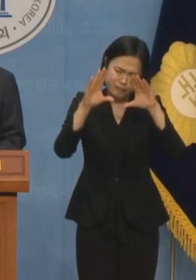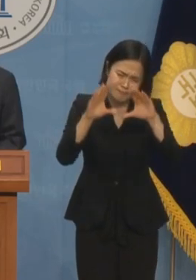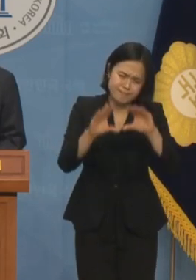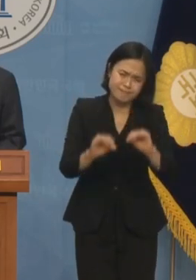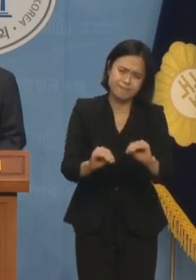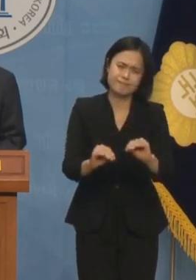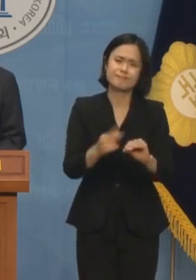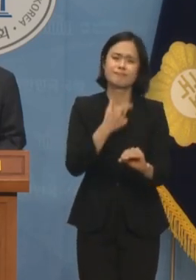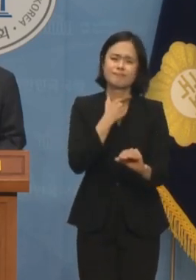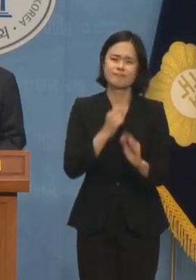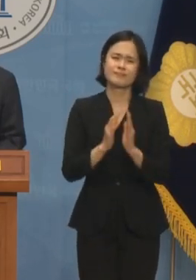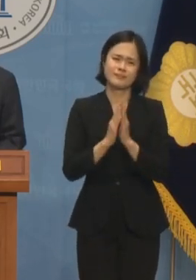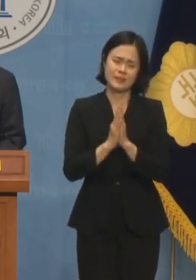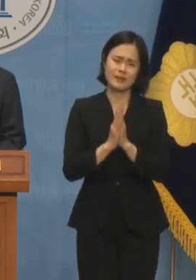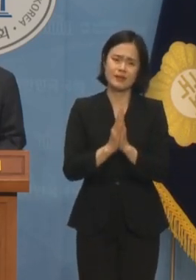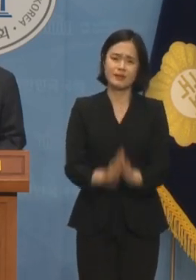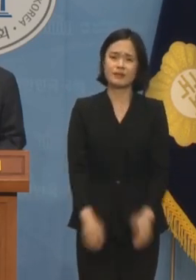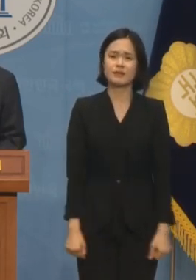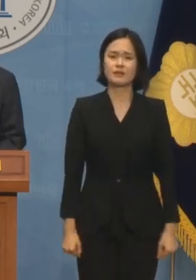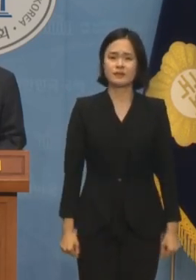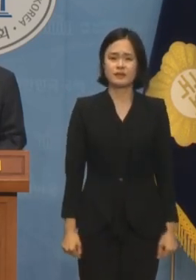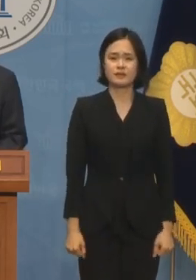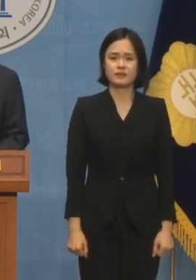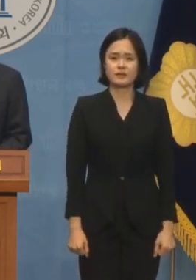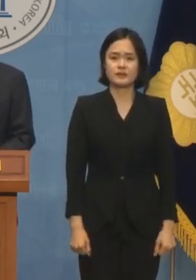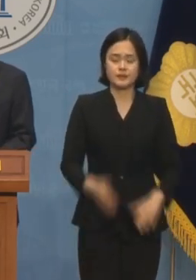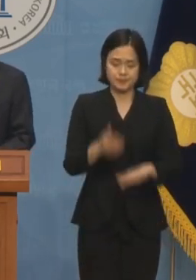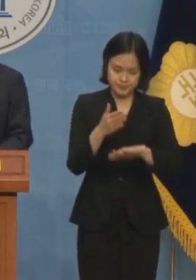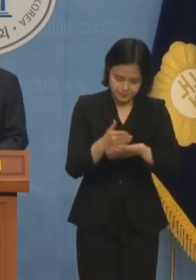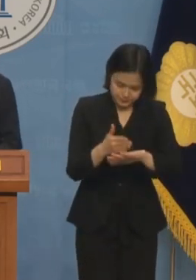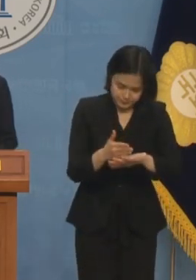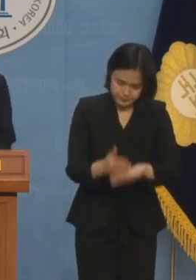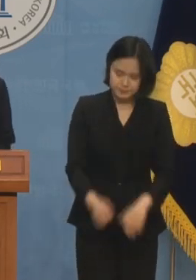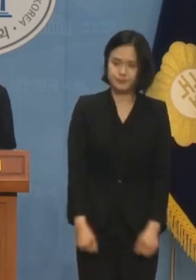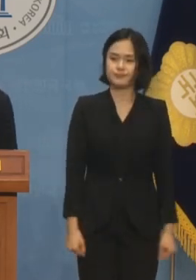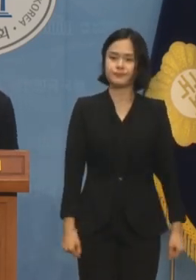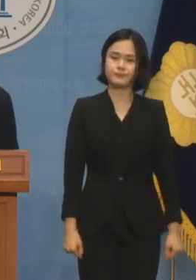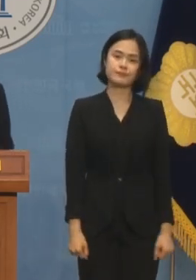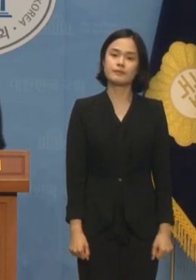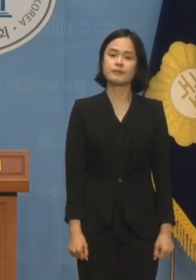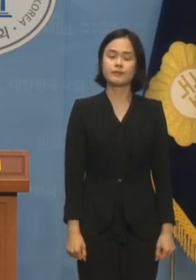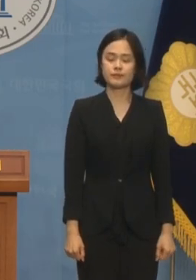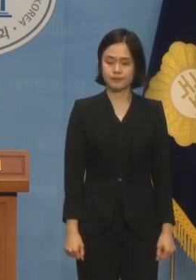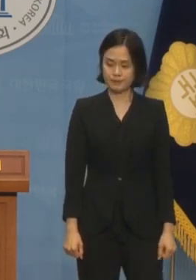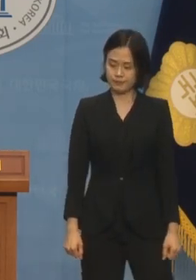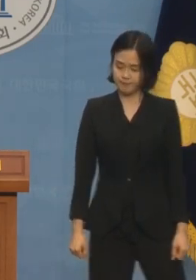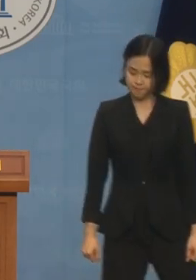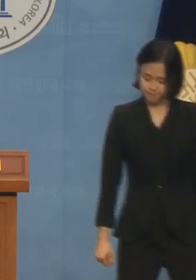이루어지기를 기원하겠습니다. 감사합니다.